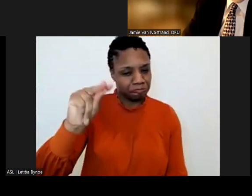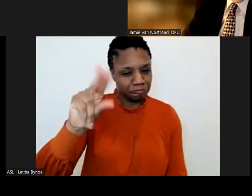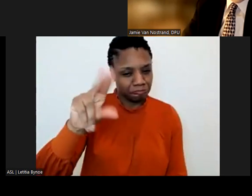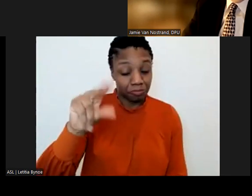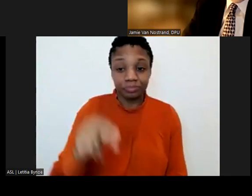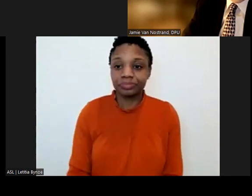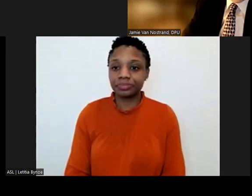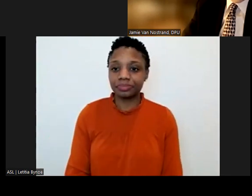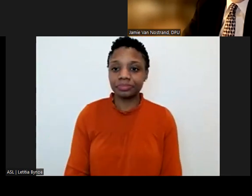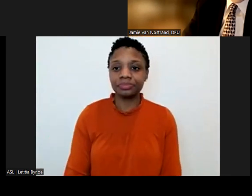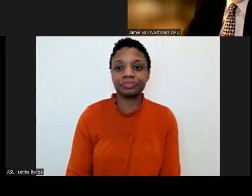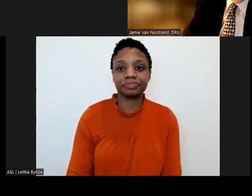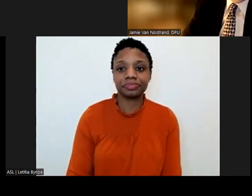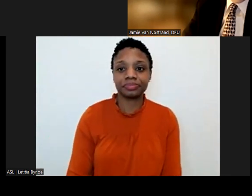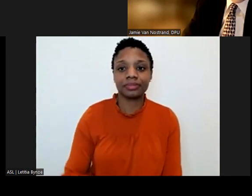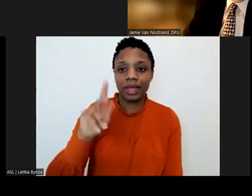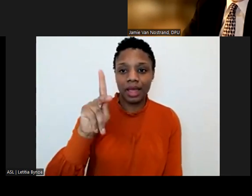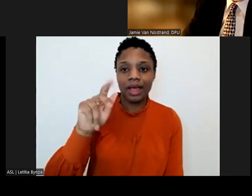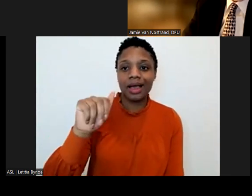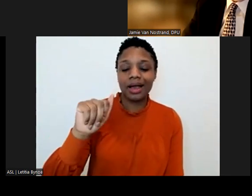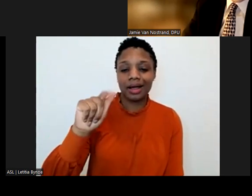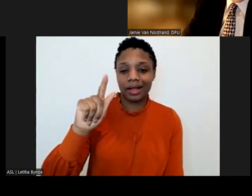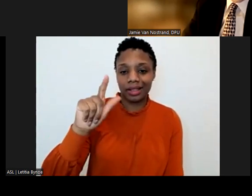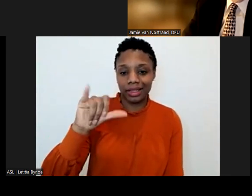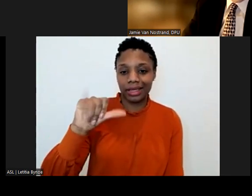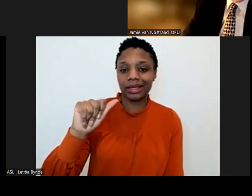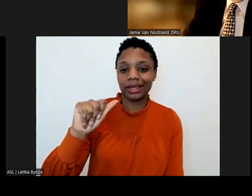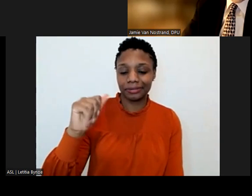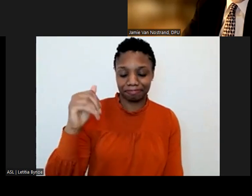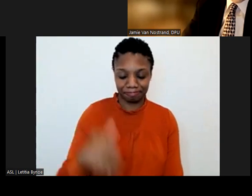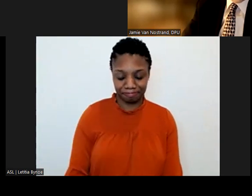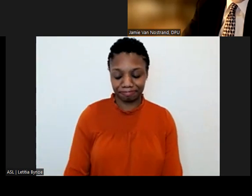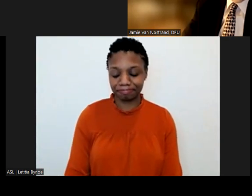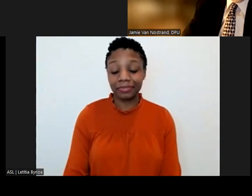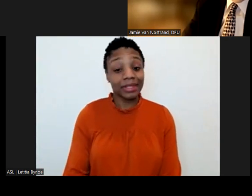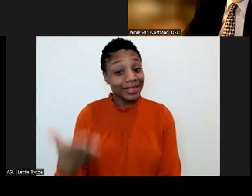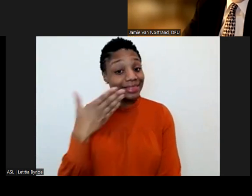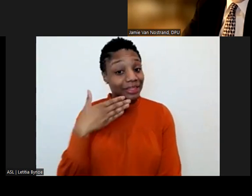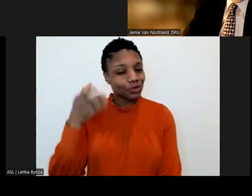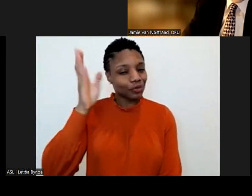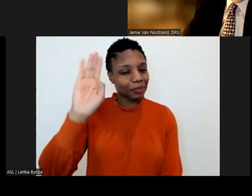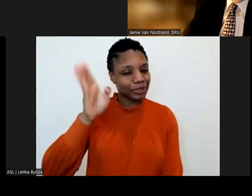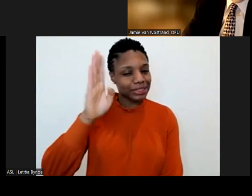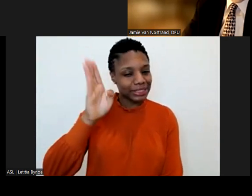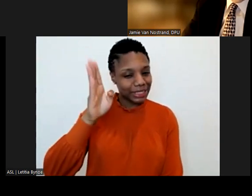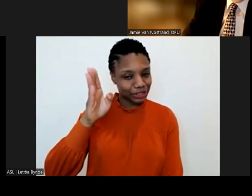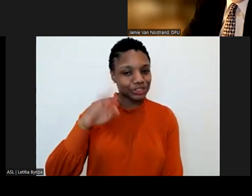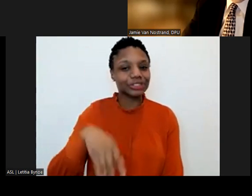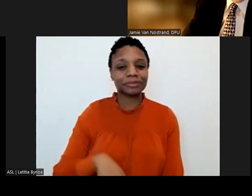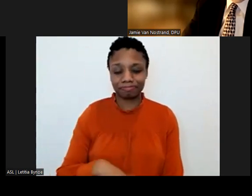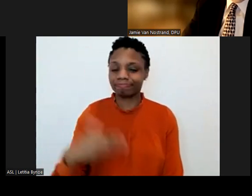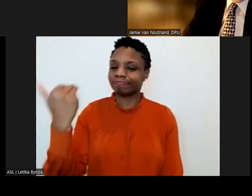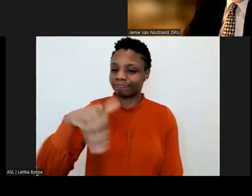a calila y luego a Caroline Sí kalila Okay gracias por la presentación